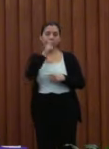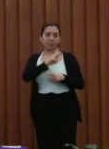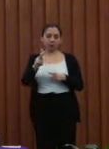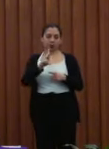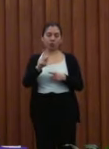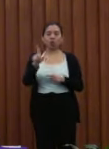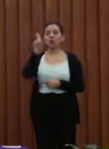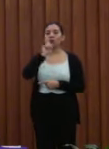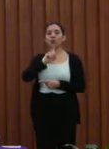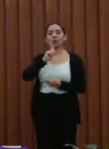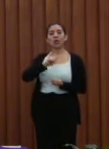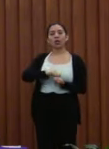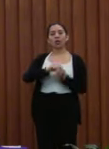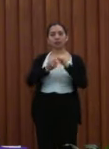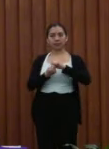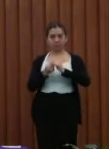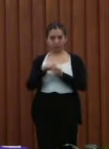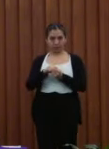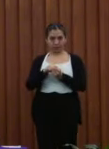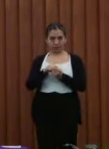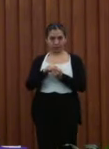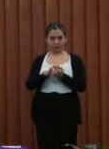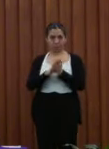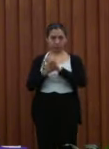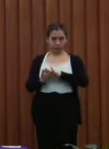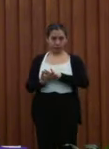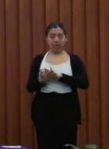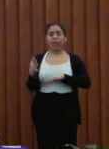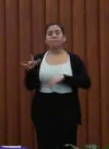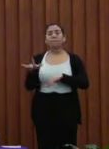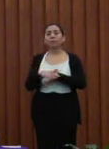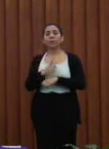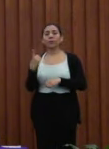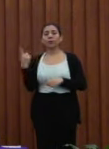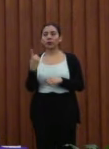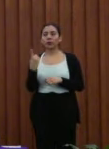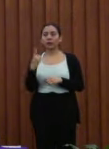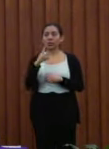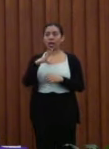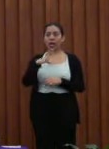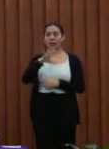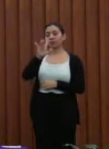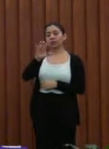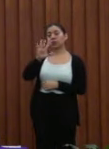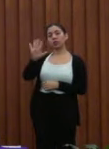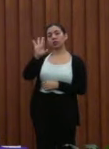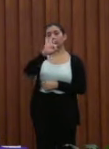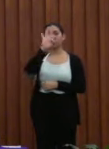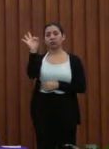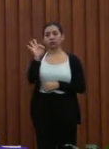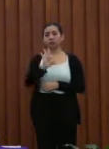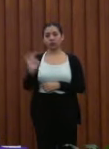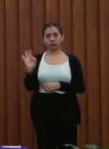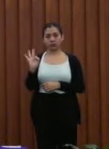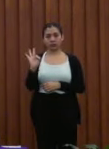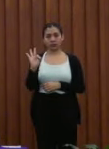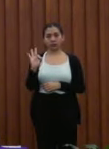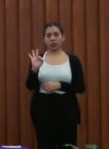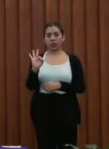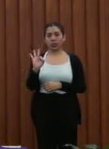este tipo de violencia letal, ¿no? Con más del 55% de los casos, ¿no? Y ya en